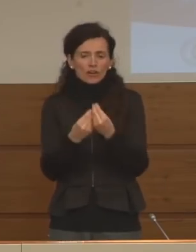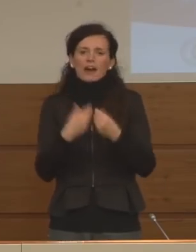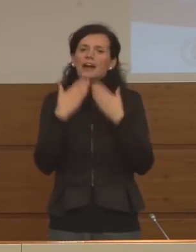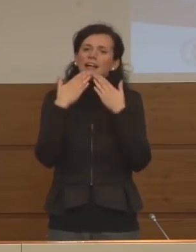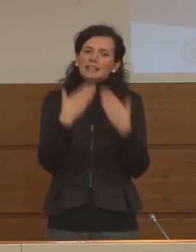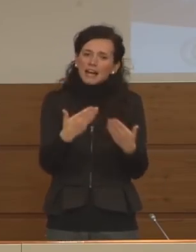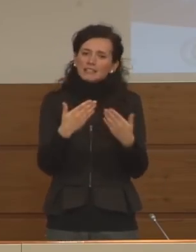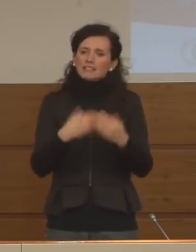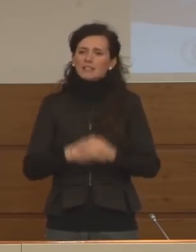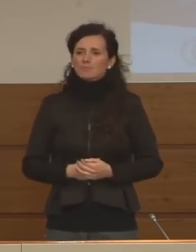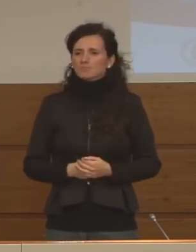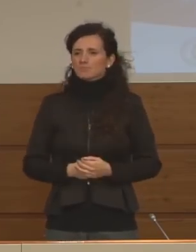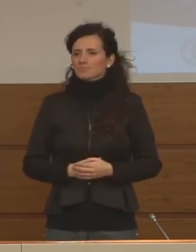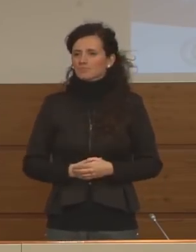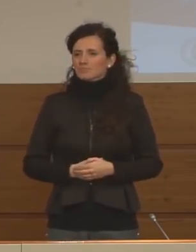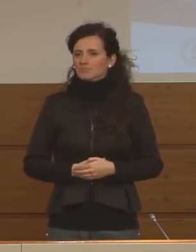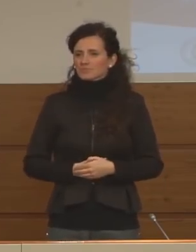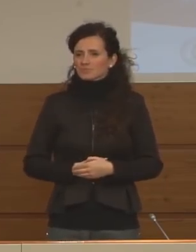grazie